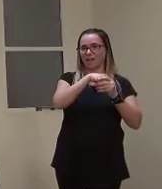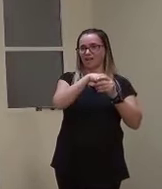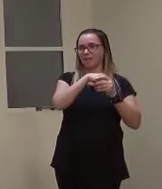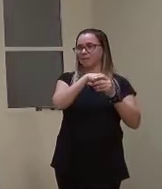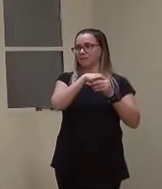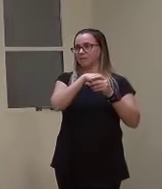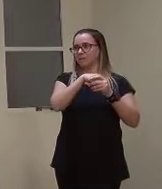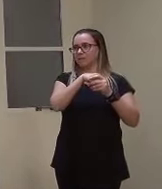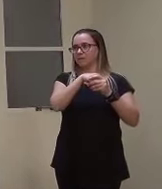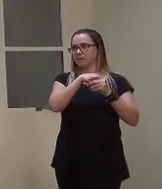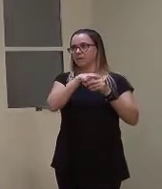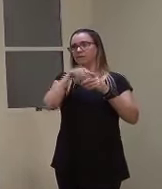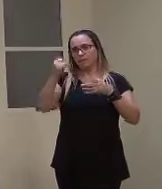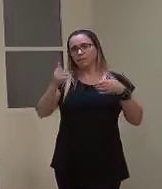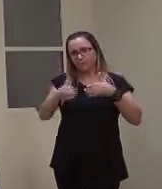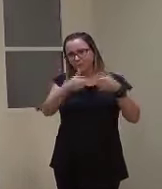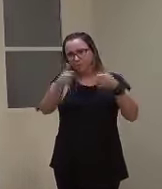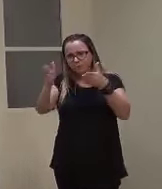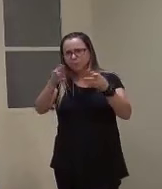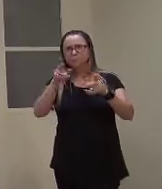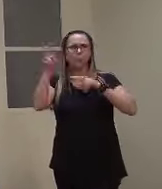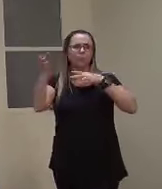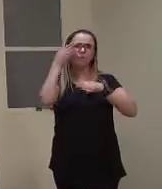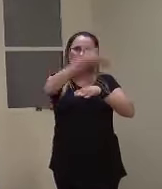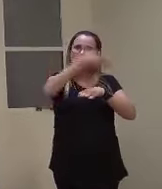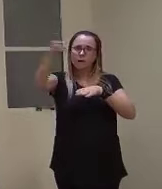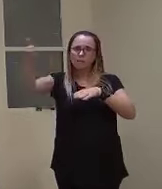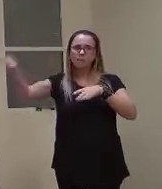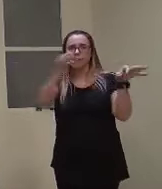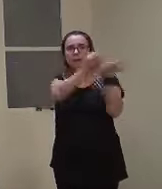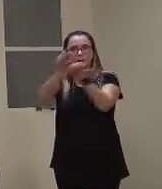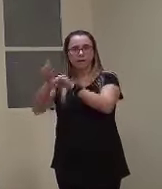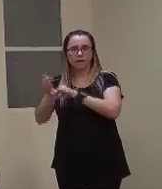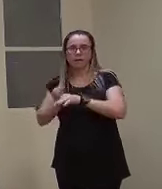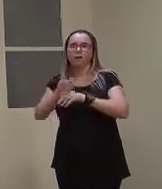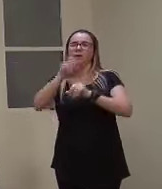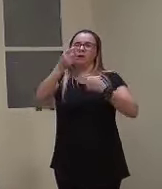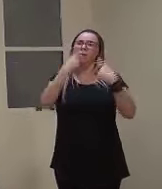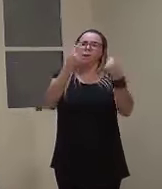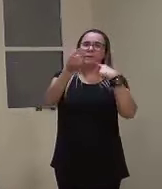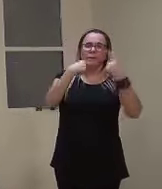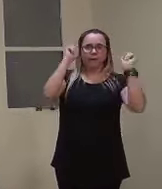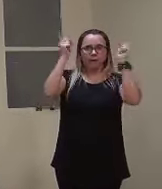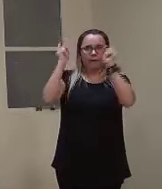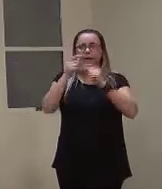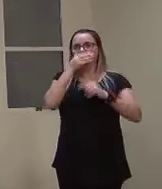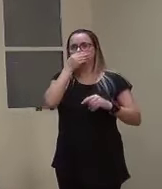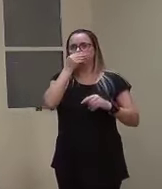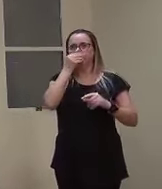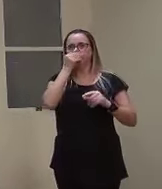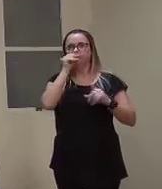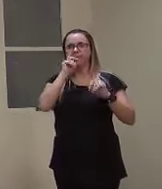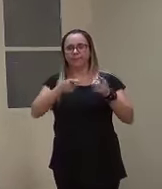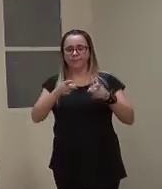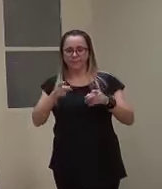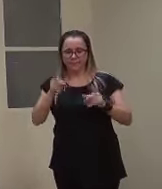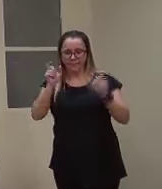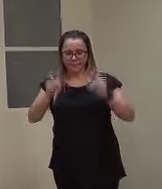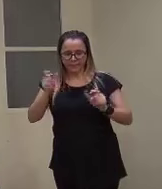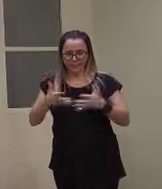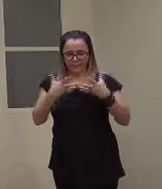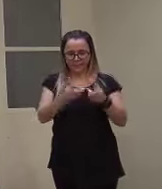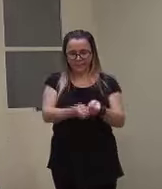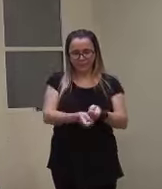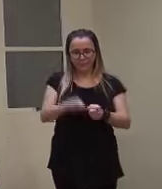corremos mucho a las escuelas y no solamente con docentes sino con los otros profesionales de apoyo lo queremos